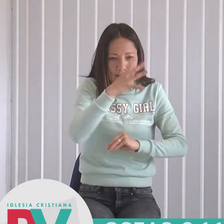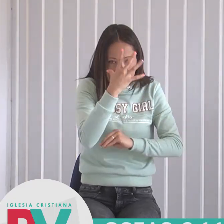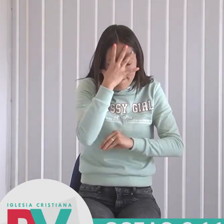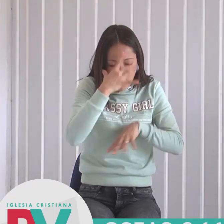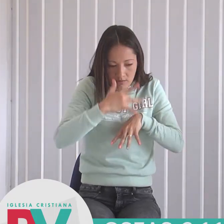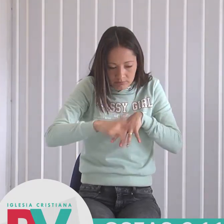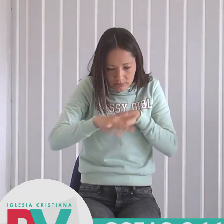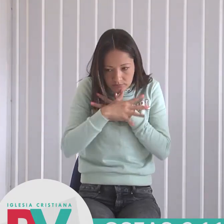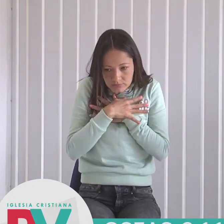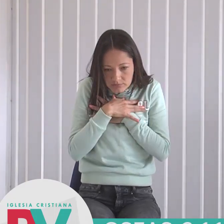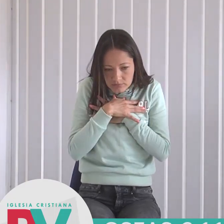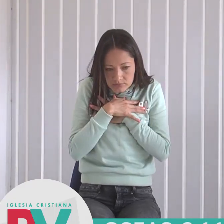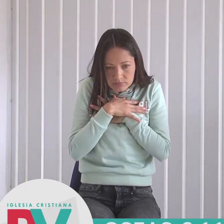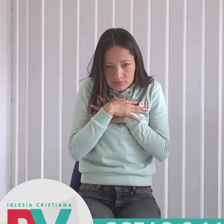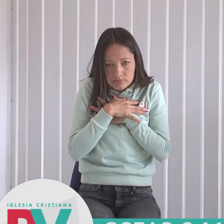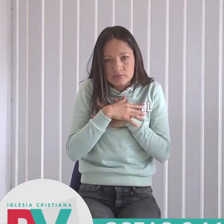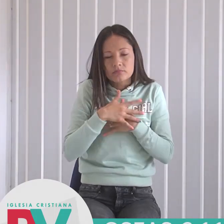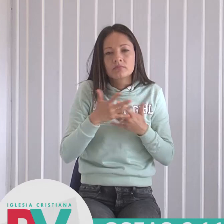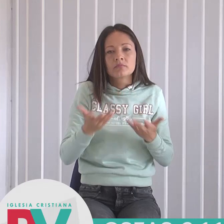avergonzados.